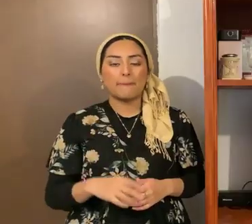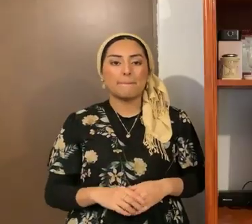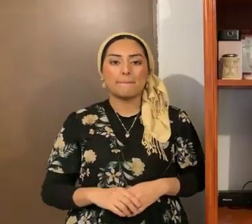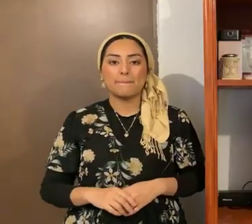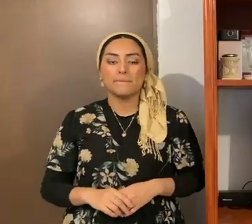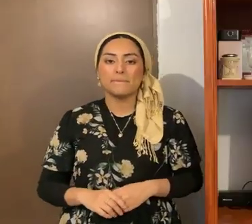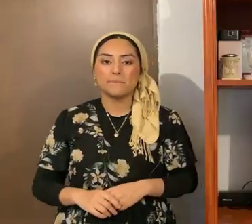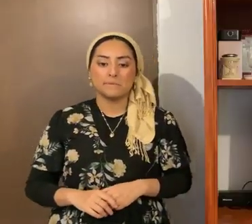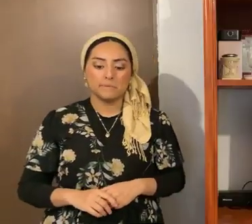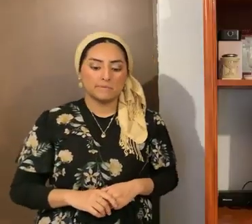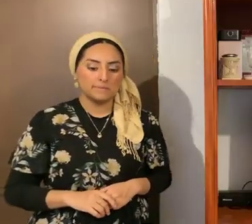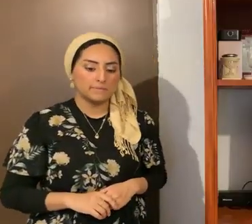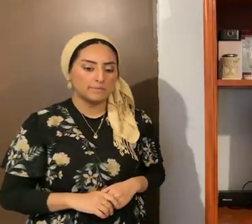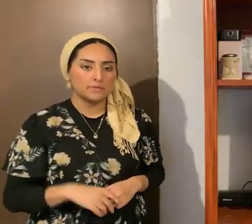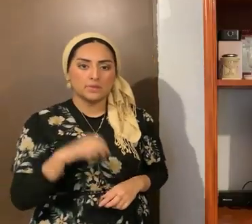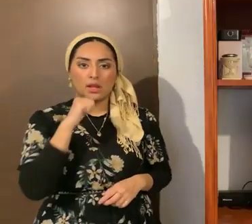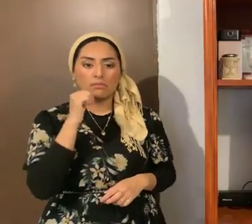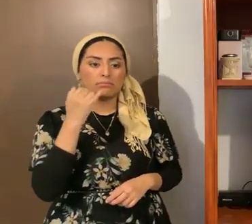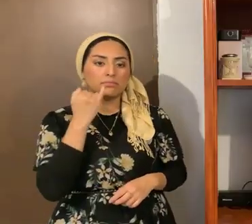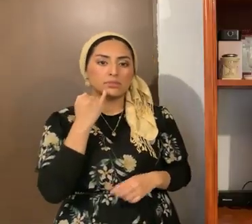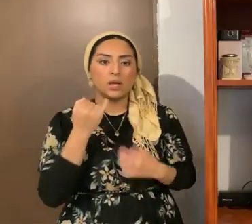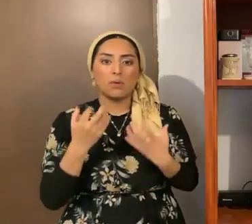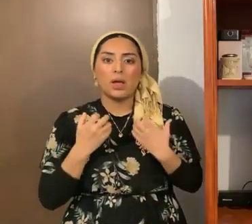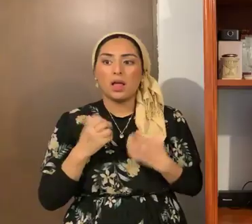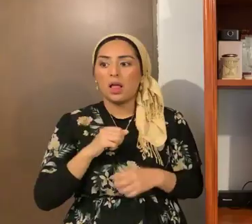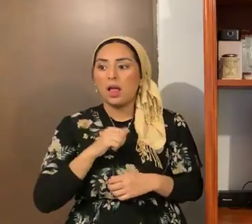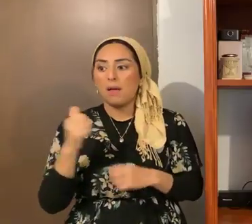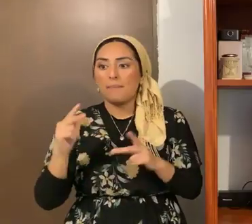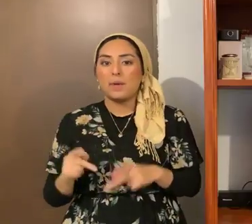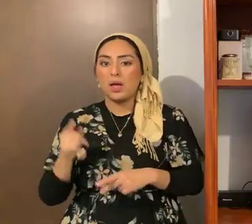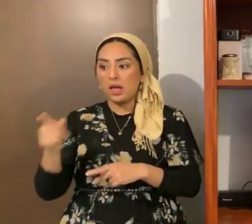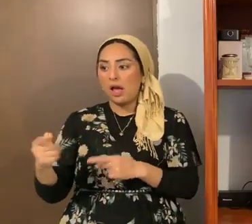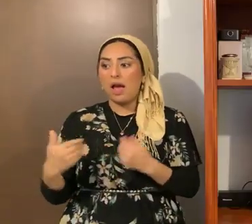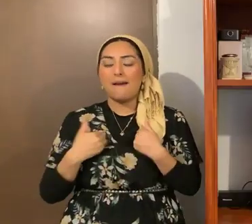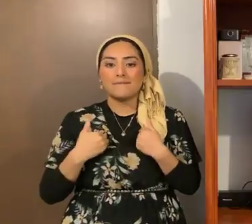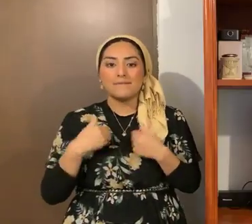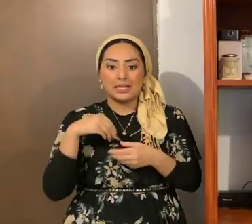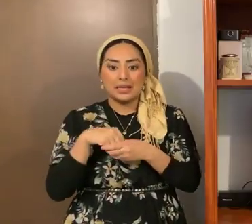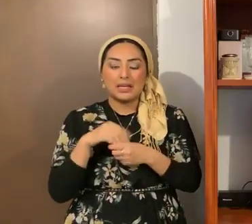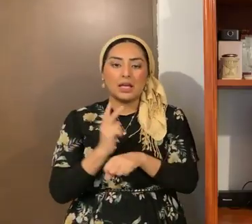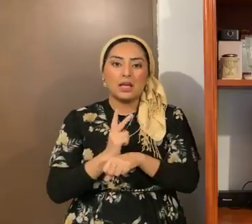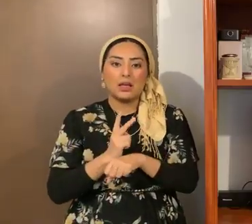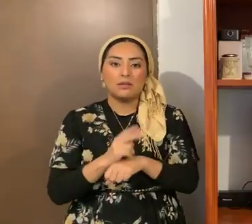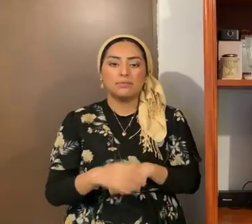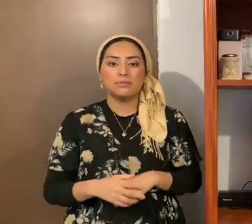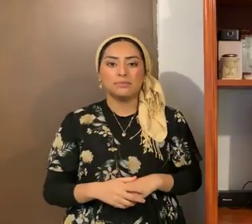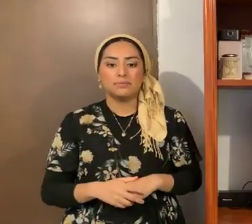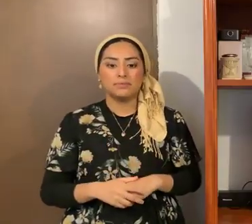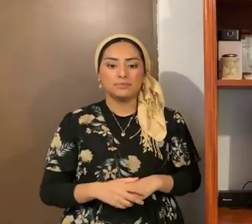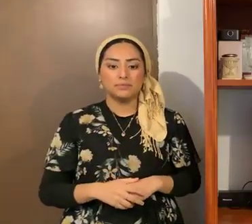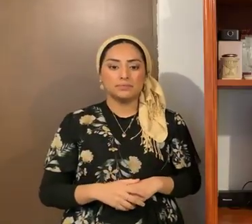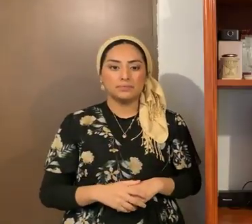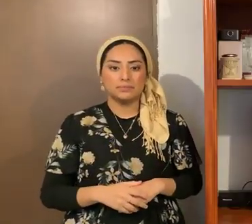puesto del otro, póngale así mejor, no desear el puesto que tiene el otro en la Keilah.